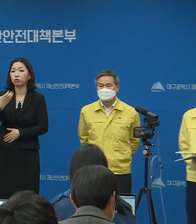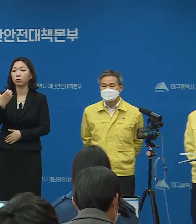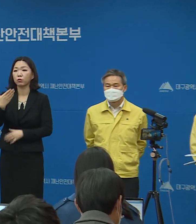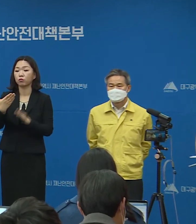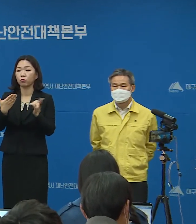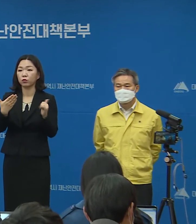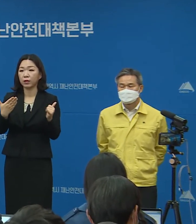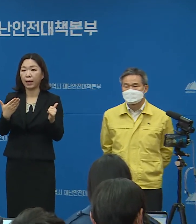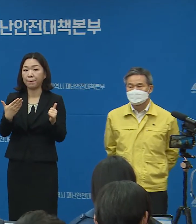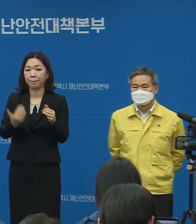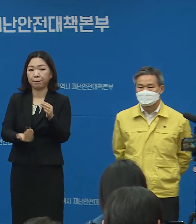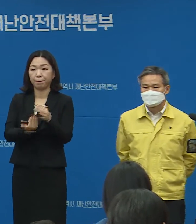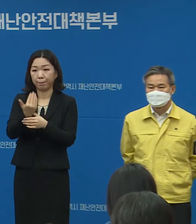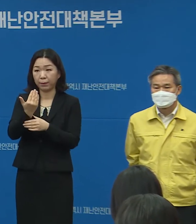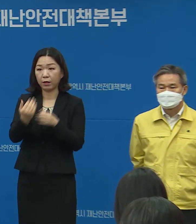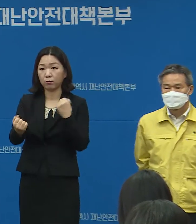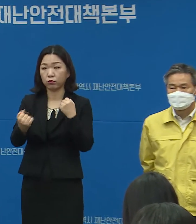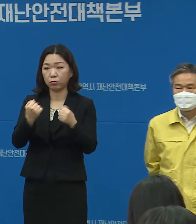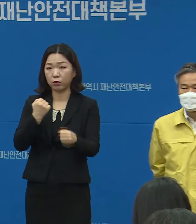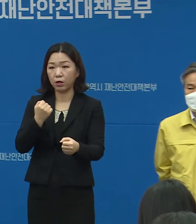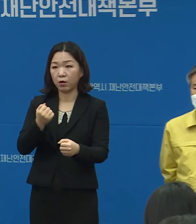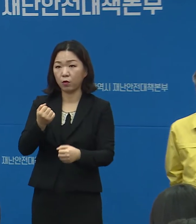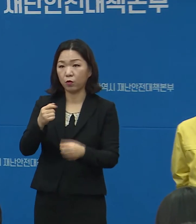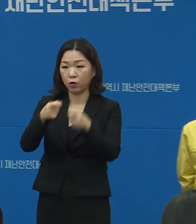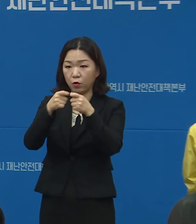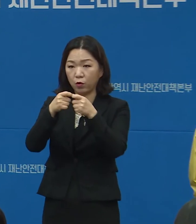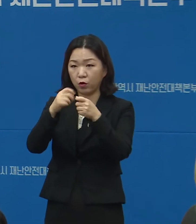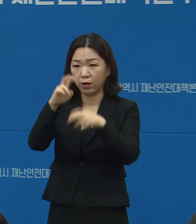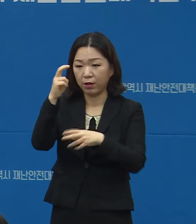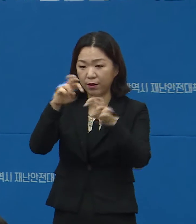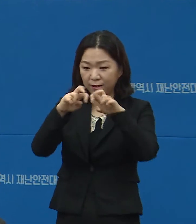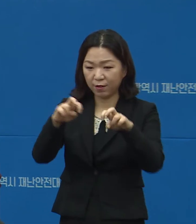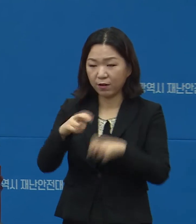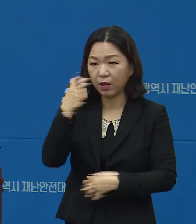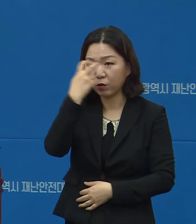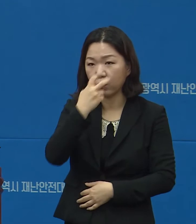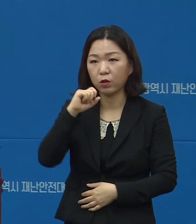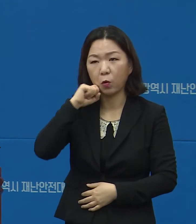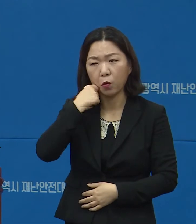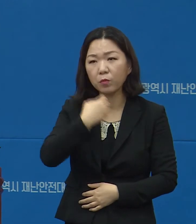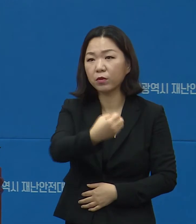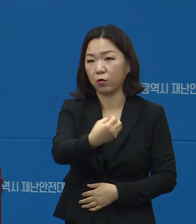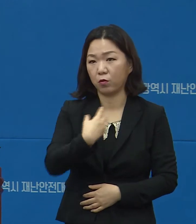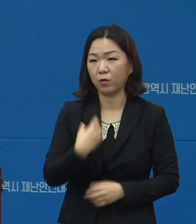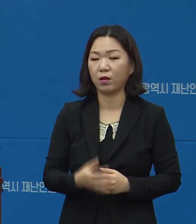99명이 나왔음에도 불구하고 역학조사가 사실상 어렵다고 얘기합니다.